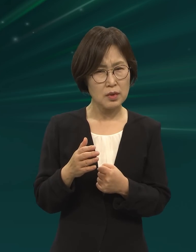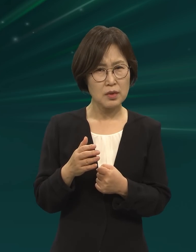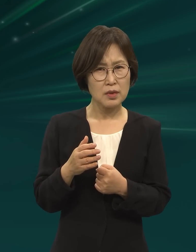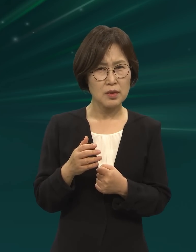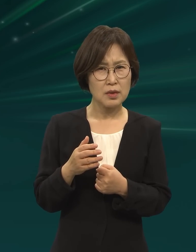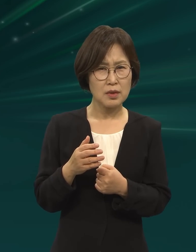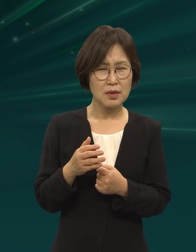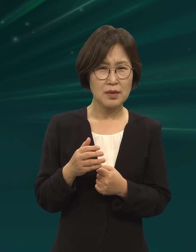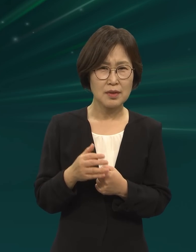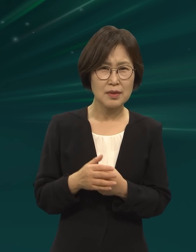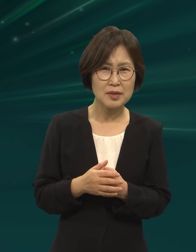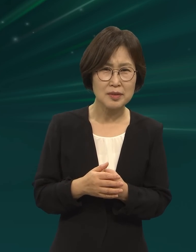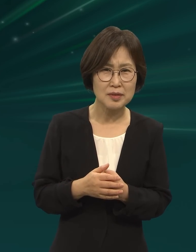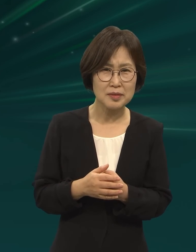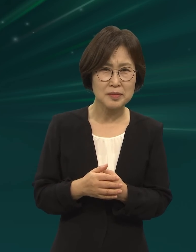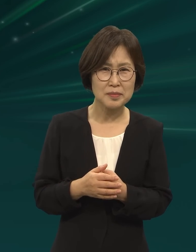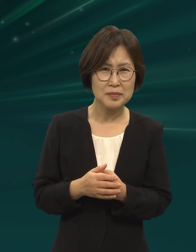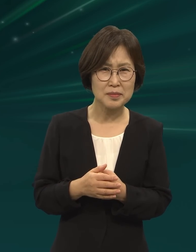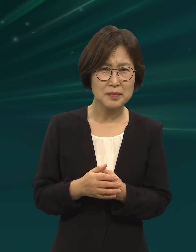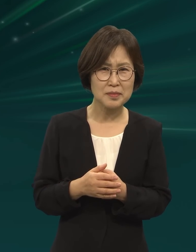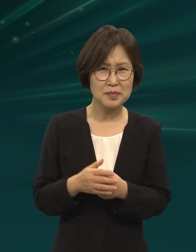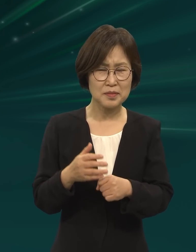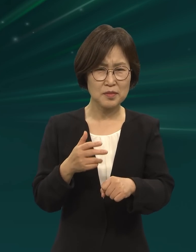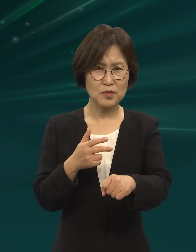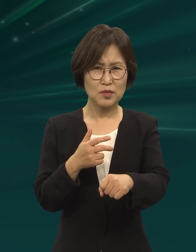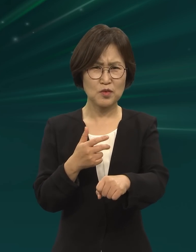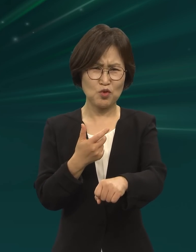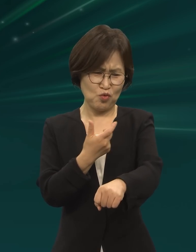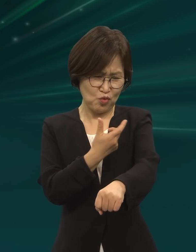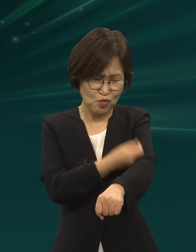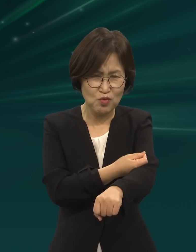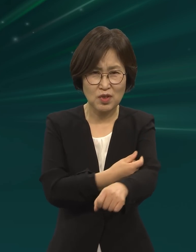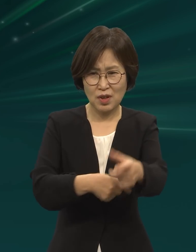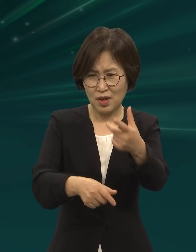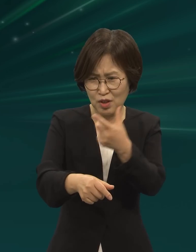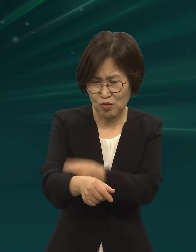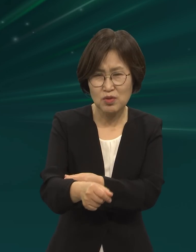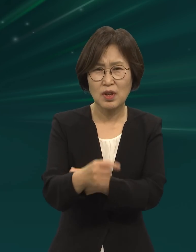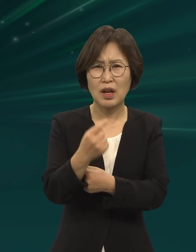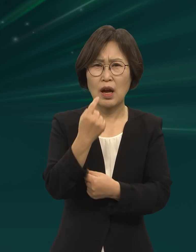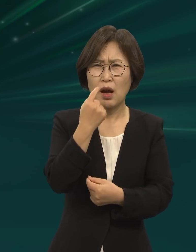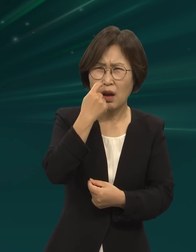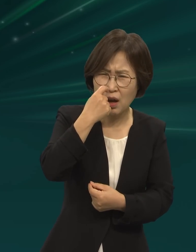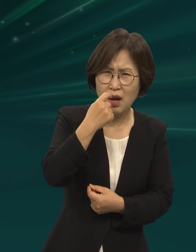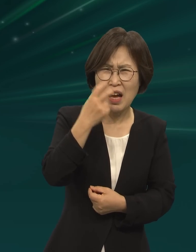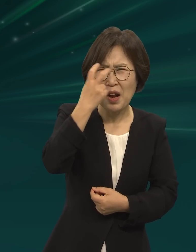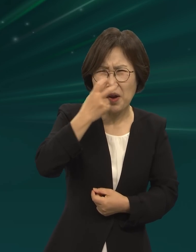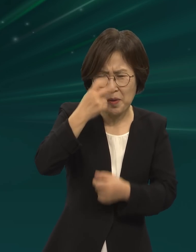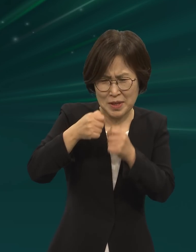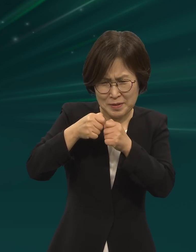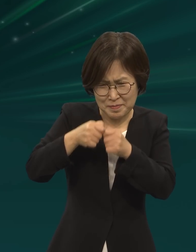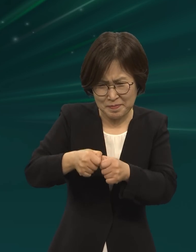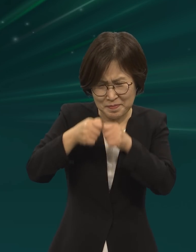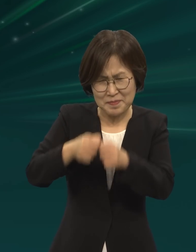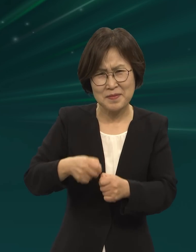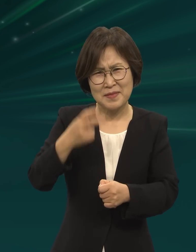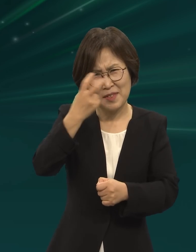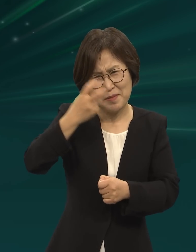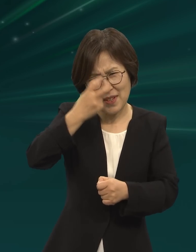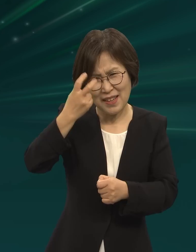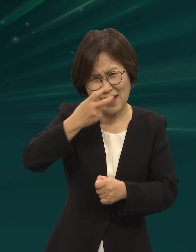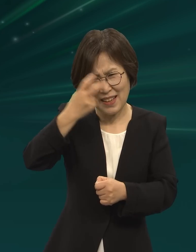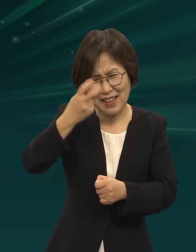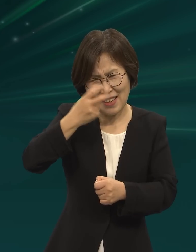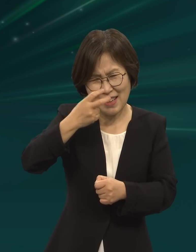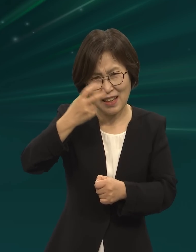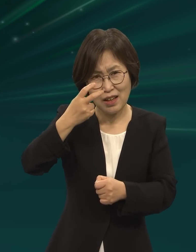진짜. 아니, 여기도 주사하고 여기도 주사하고 코로도 못 데려가고 목으로도 못 데려가고 많이